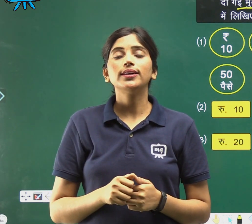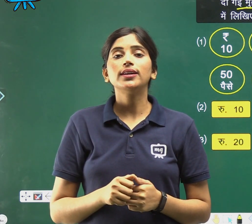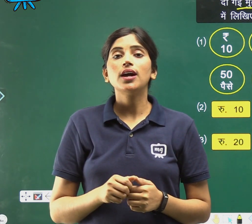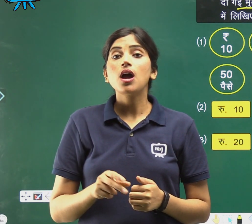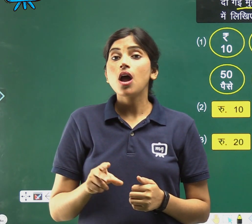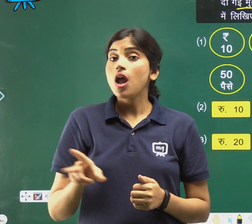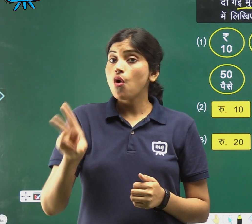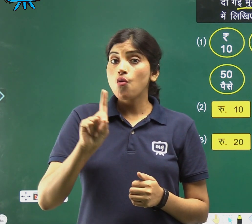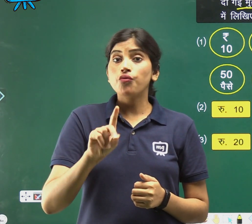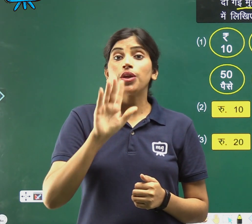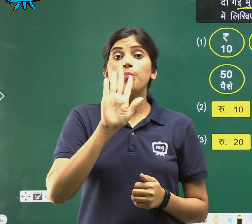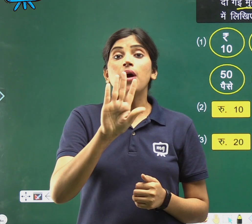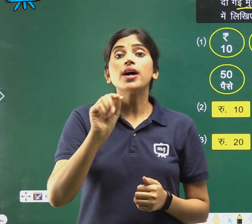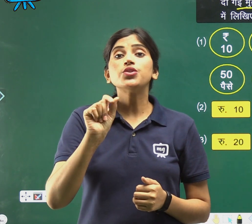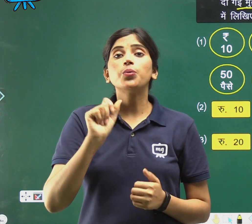फिर 5 रुपए,